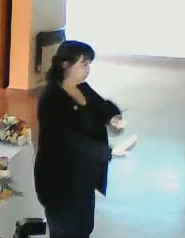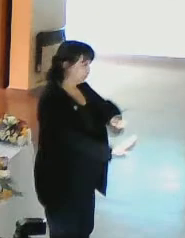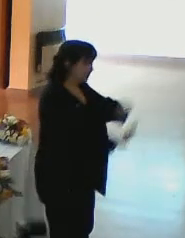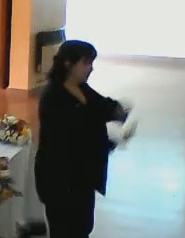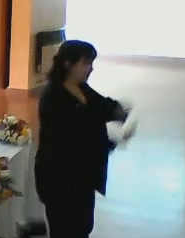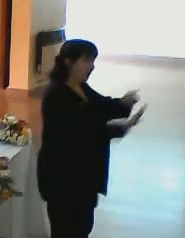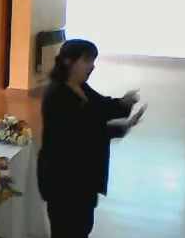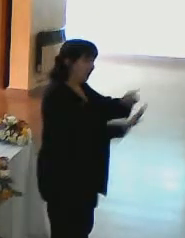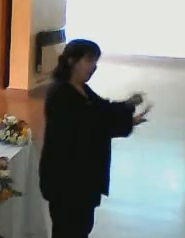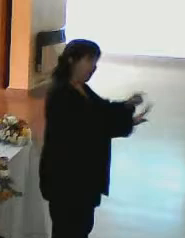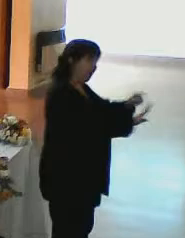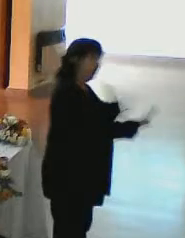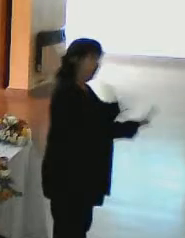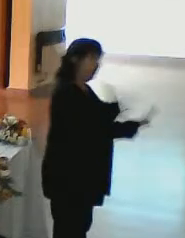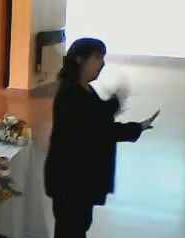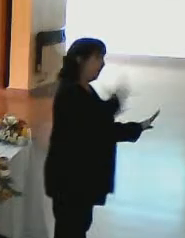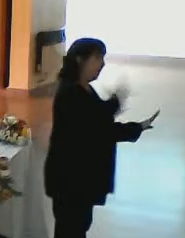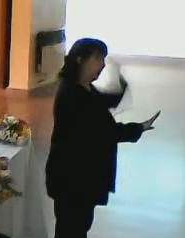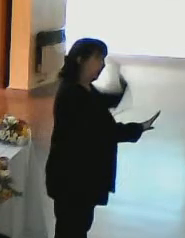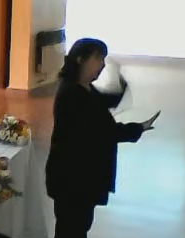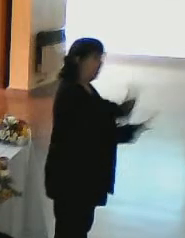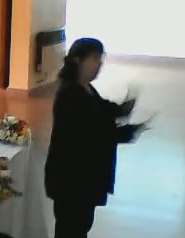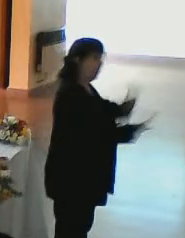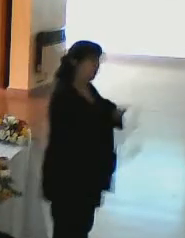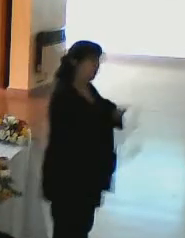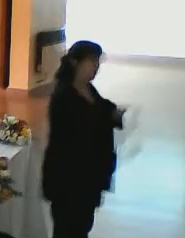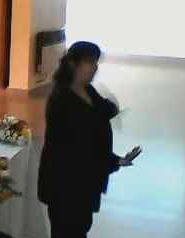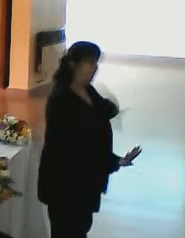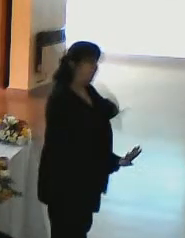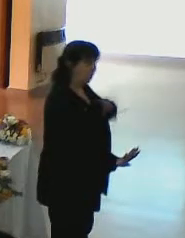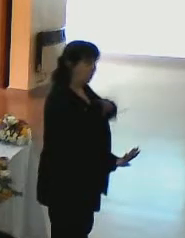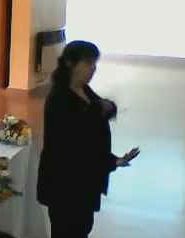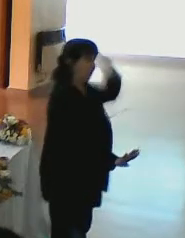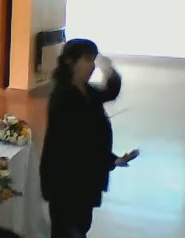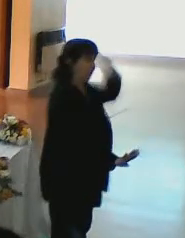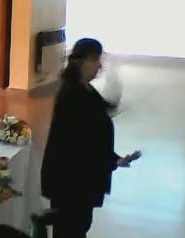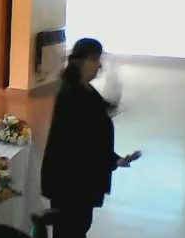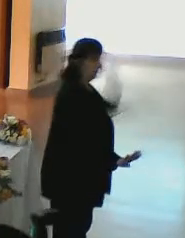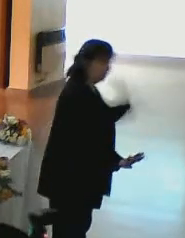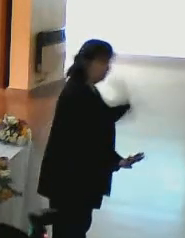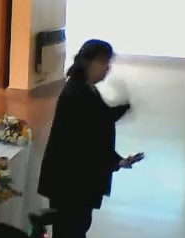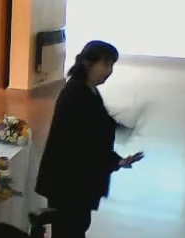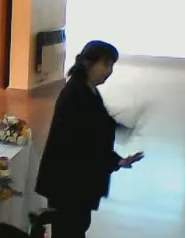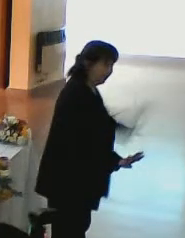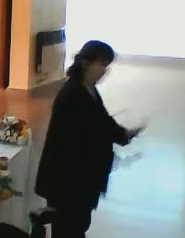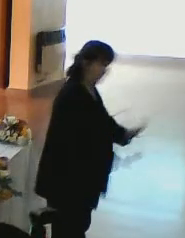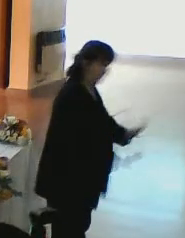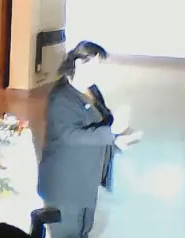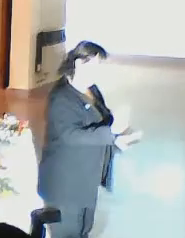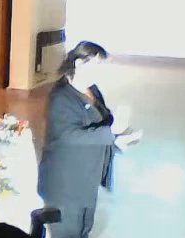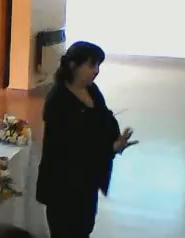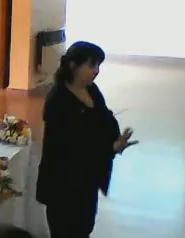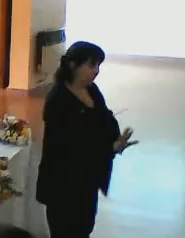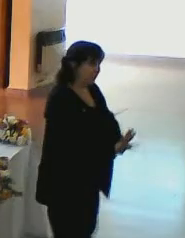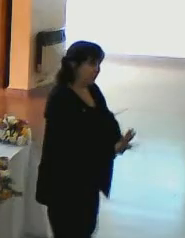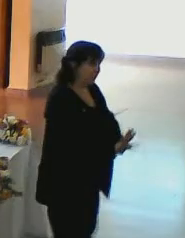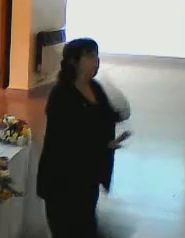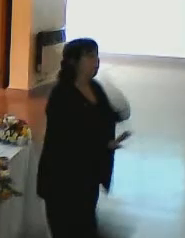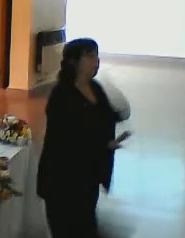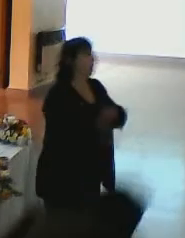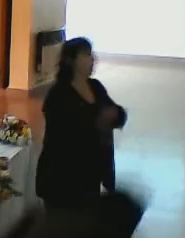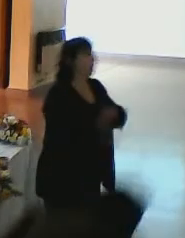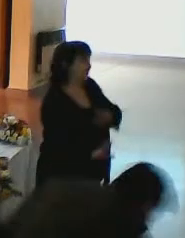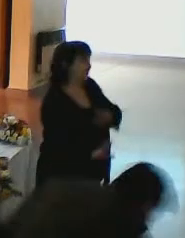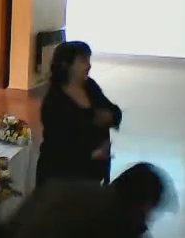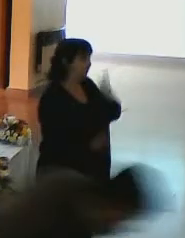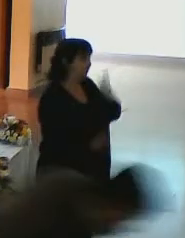detección ha bajado, gracias a Dios, estamos 4. Y si creo que si el Ministerio de Educación pusiera sala de 3 para nuestros niños, sala